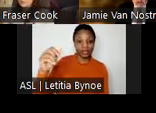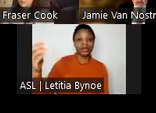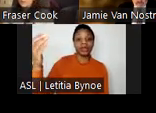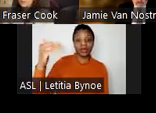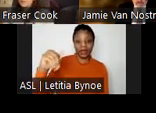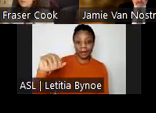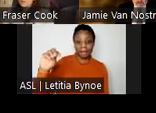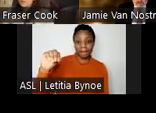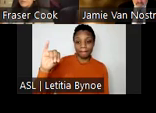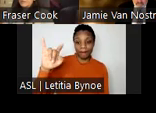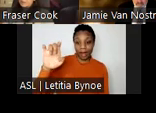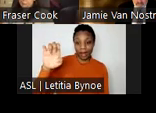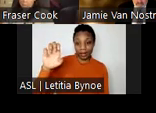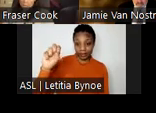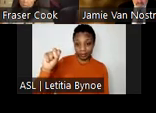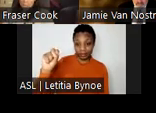m